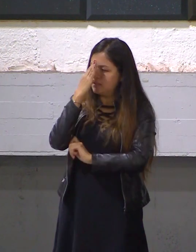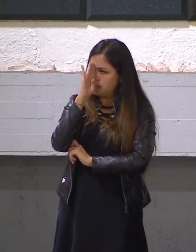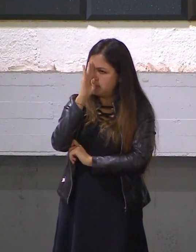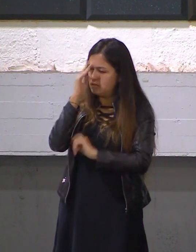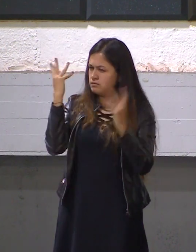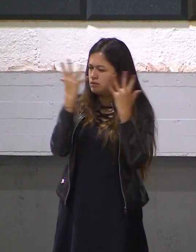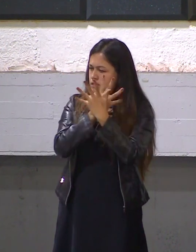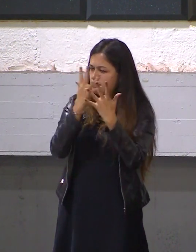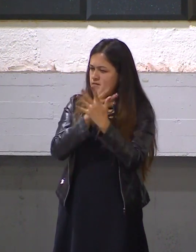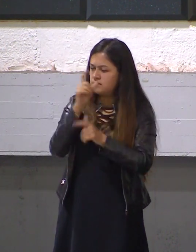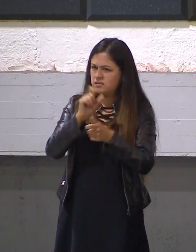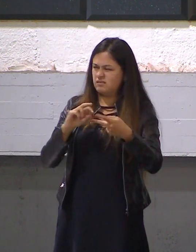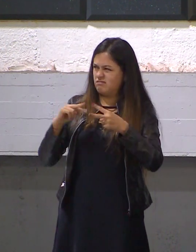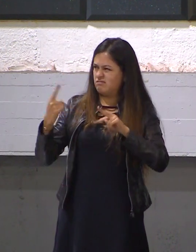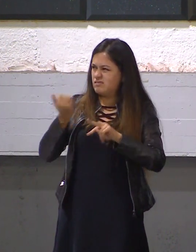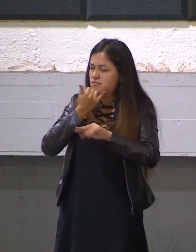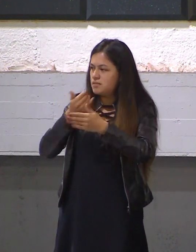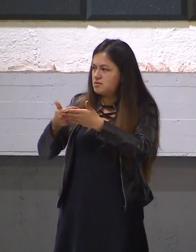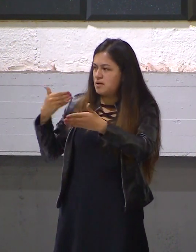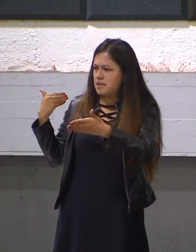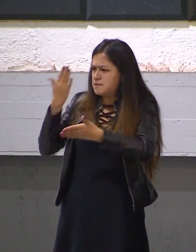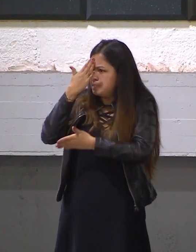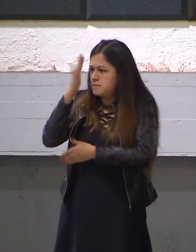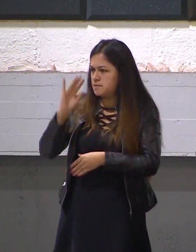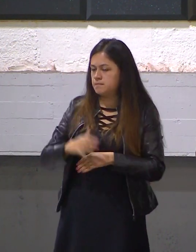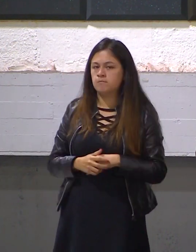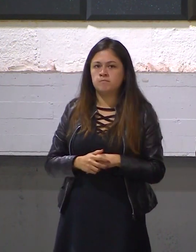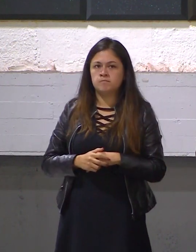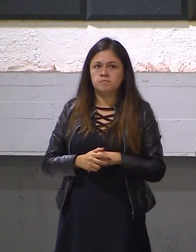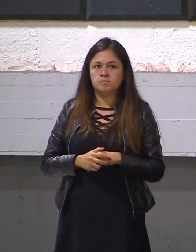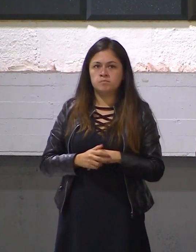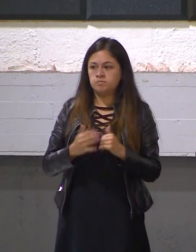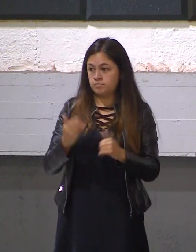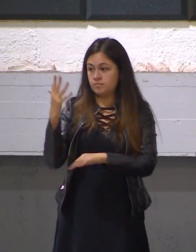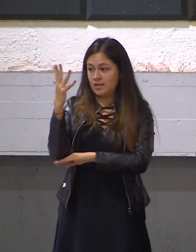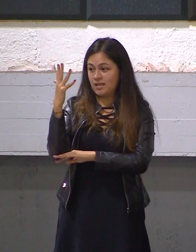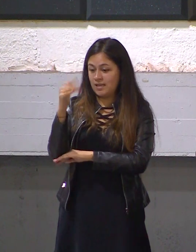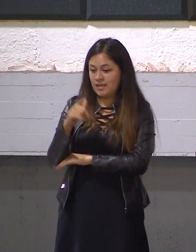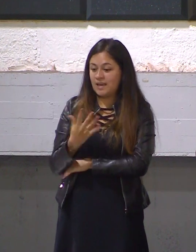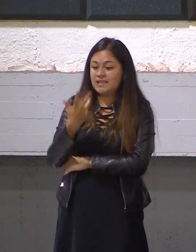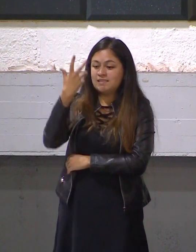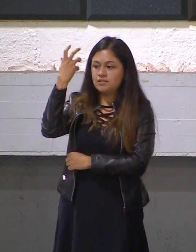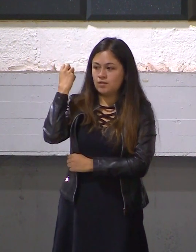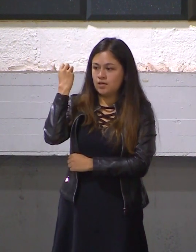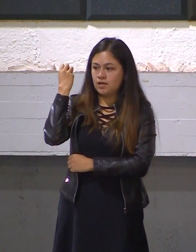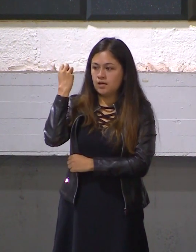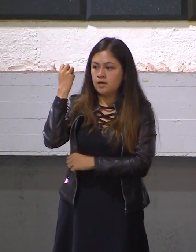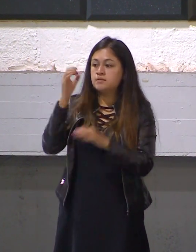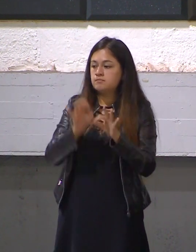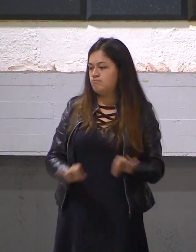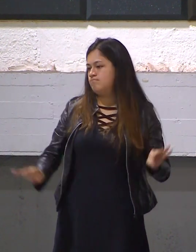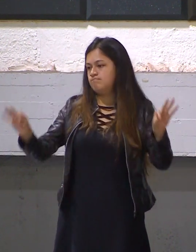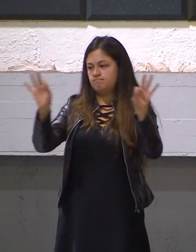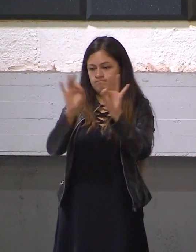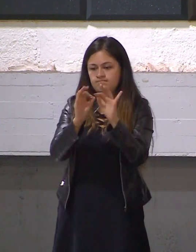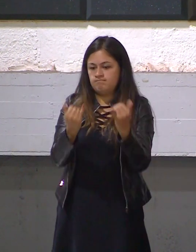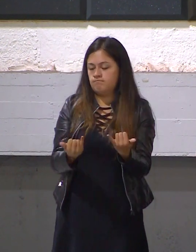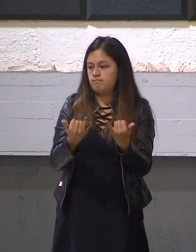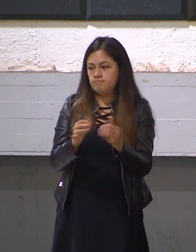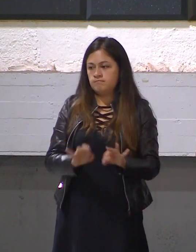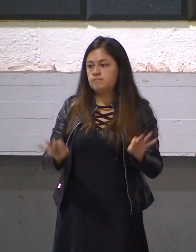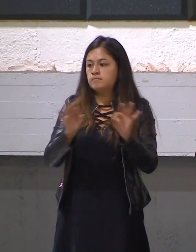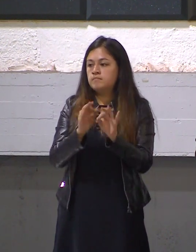muchas controversias la cátedra de historia es muy en este momento es muy importante